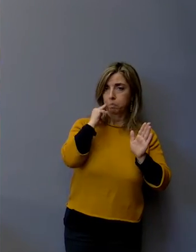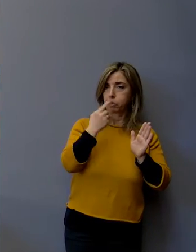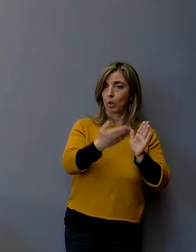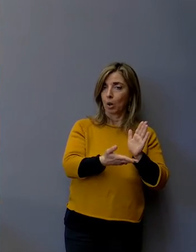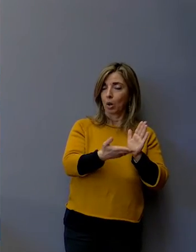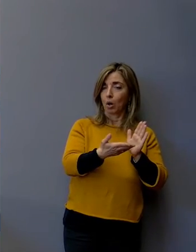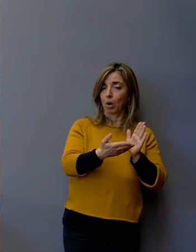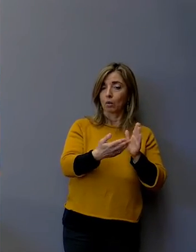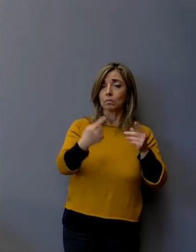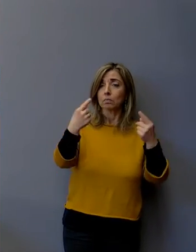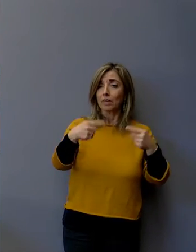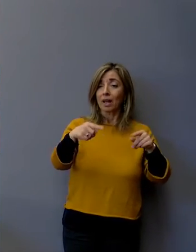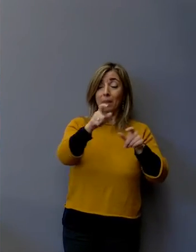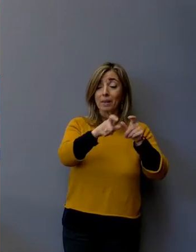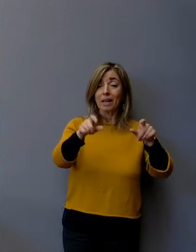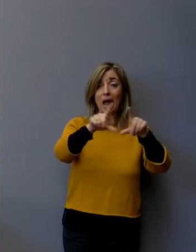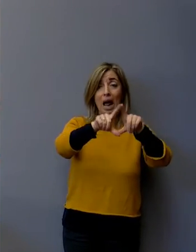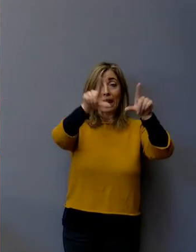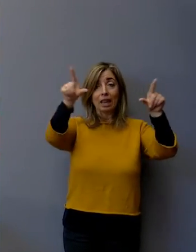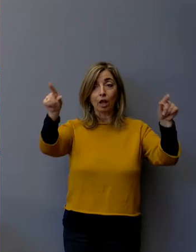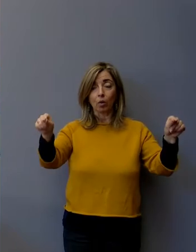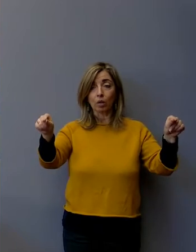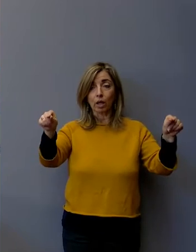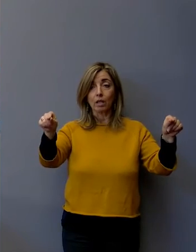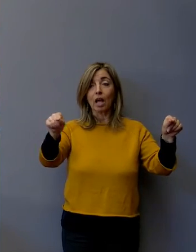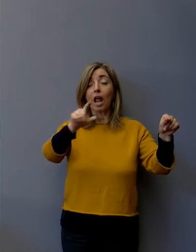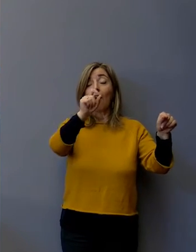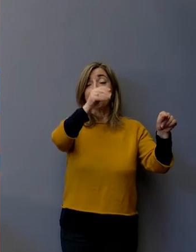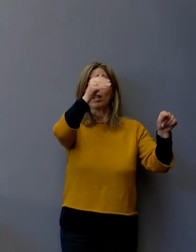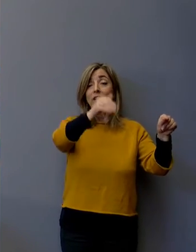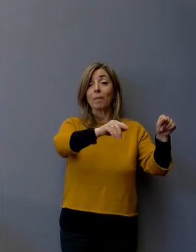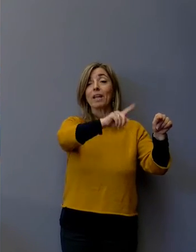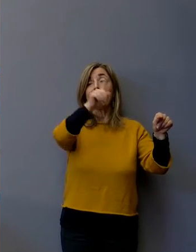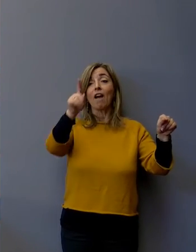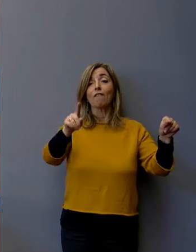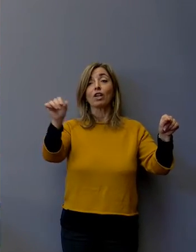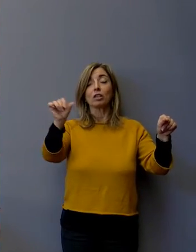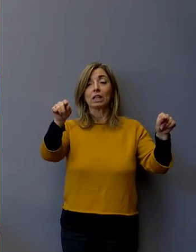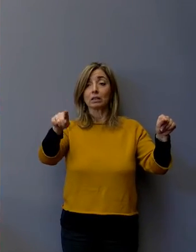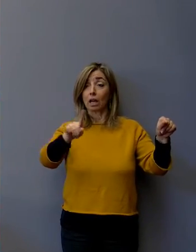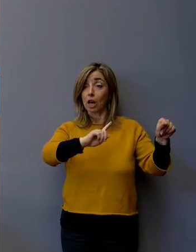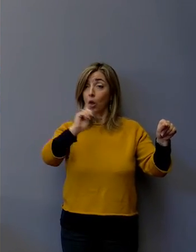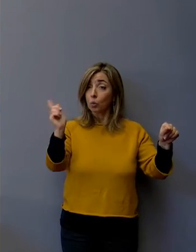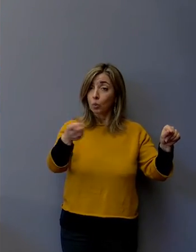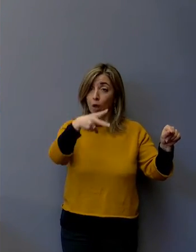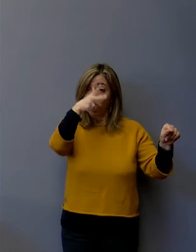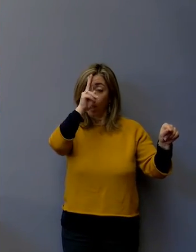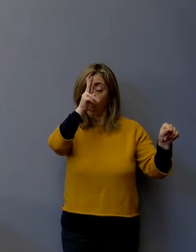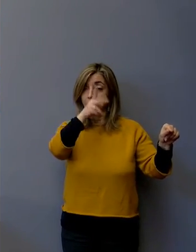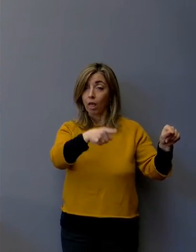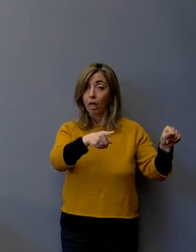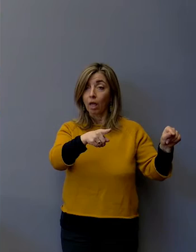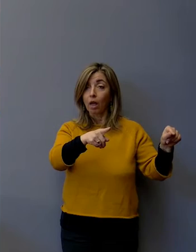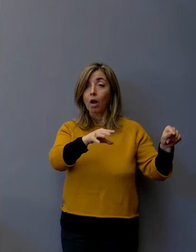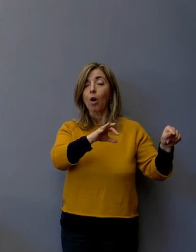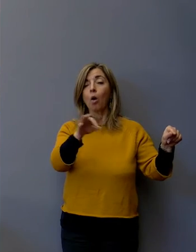ventimiglia shardana rimbambiti o ci trovano di notte senza che ce ne accorgiamo oppure forse forse abbiamo